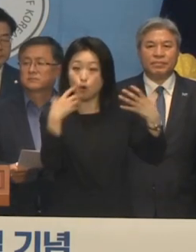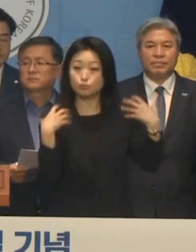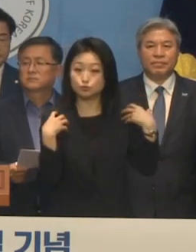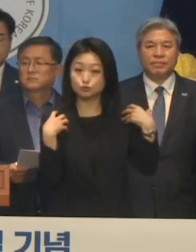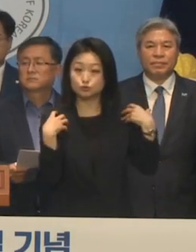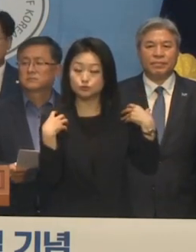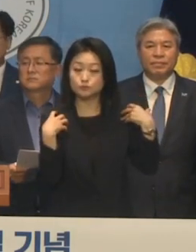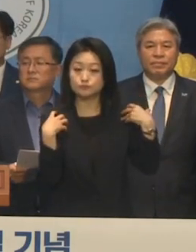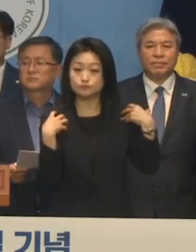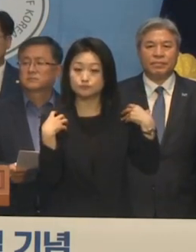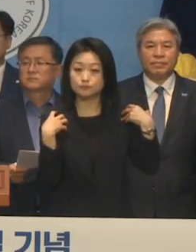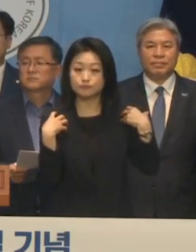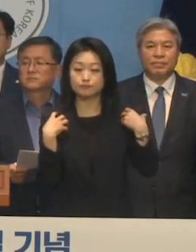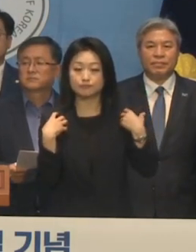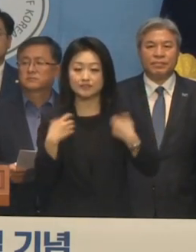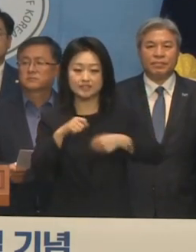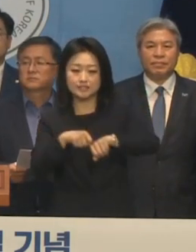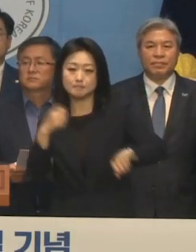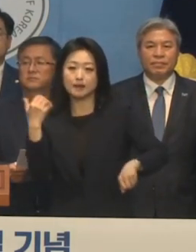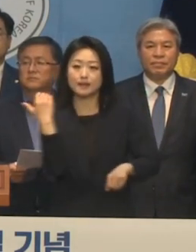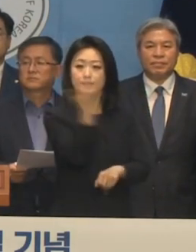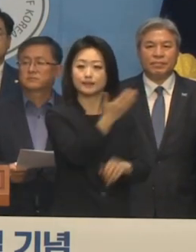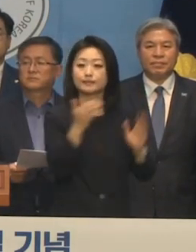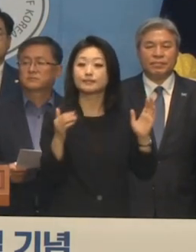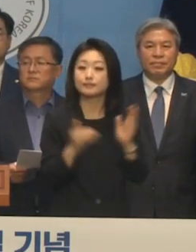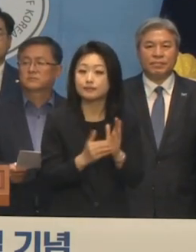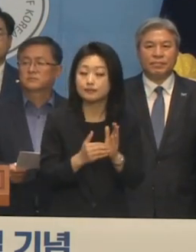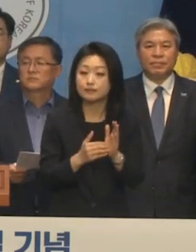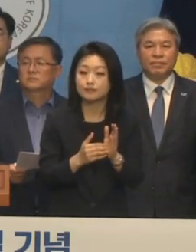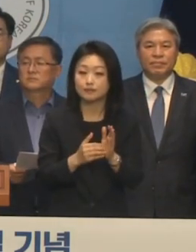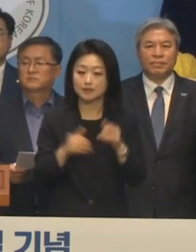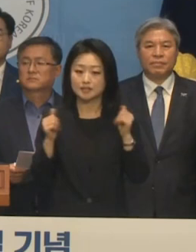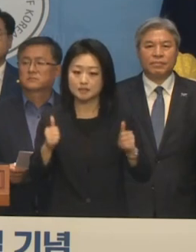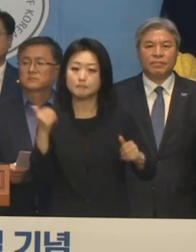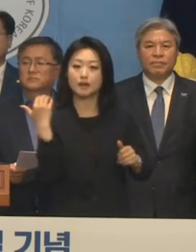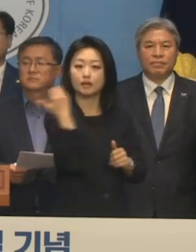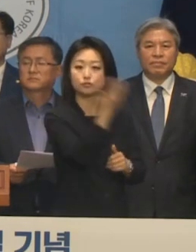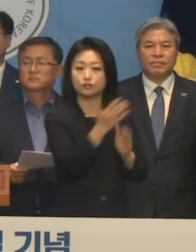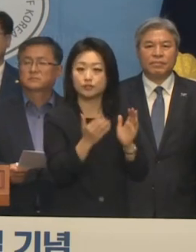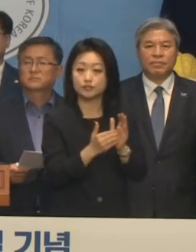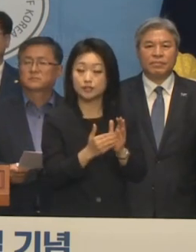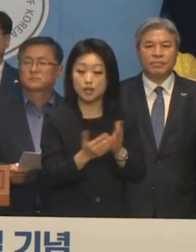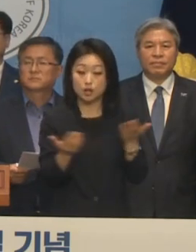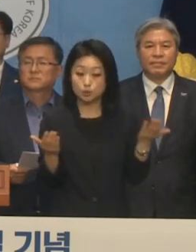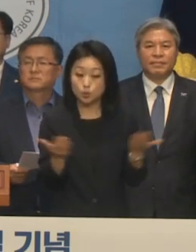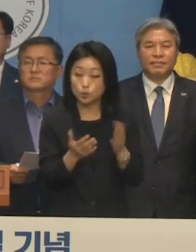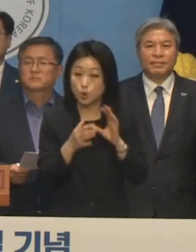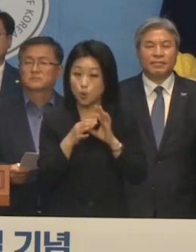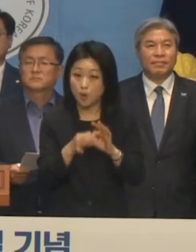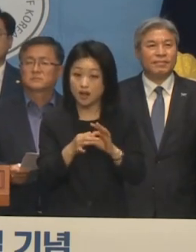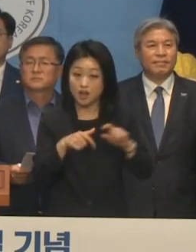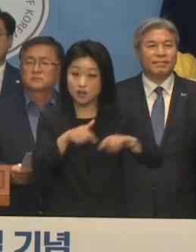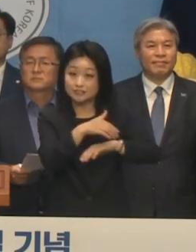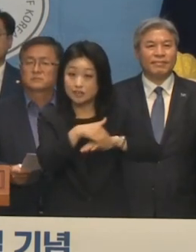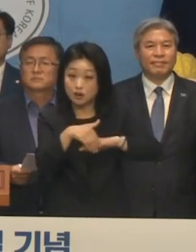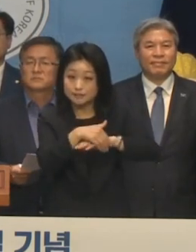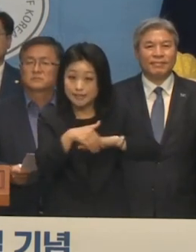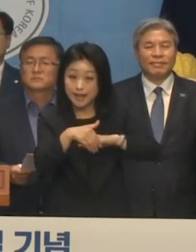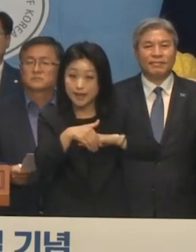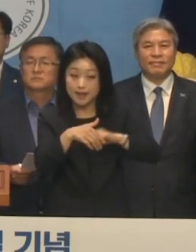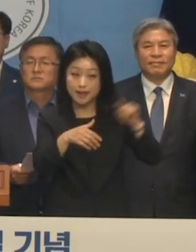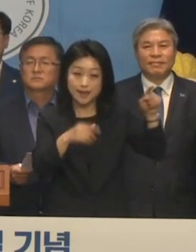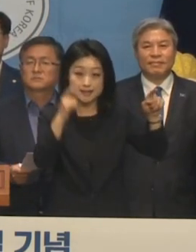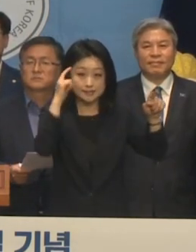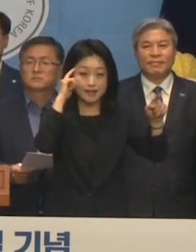정권을 심판했습니다. 이제 윤석열 정권의 노동 관련한 정책들은 그